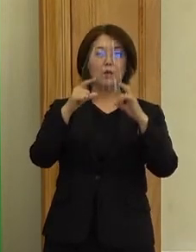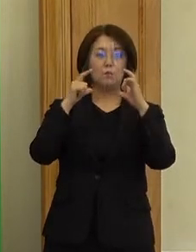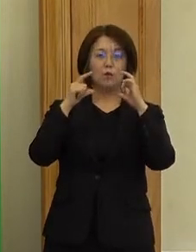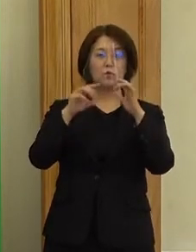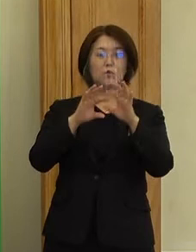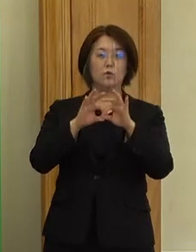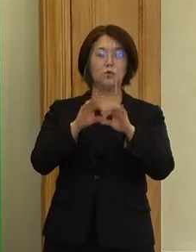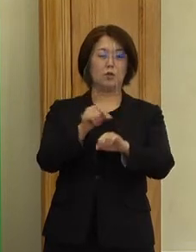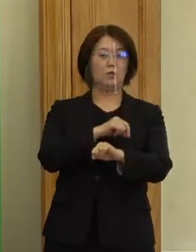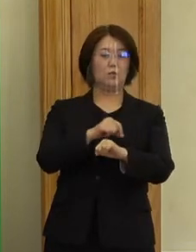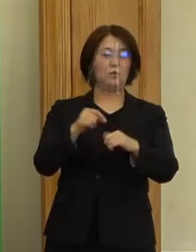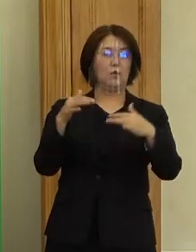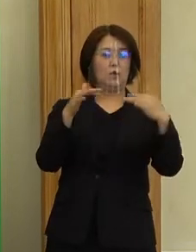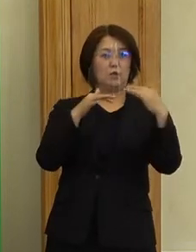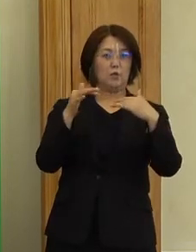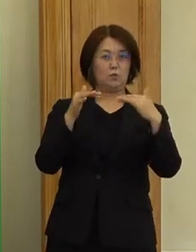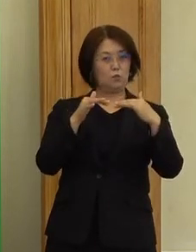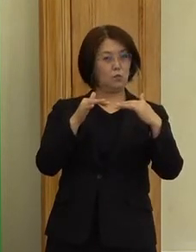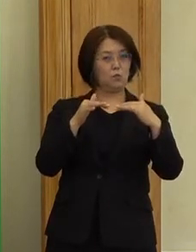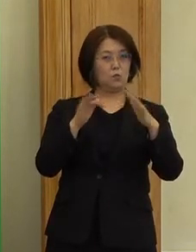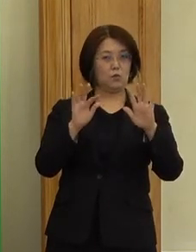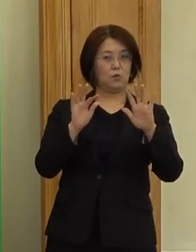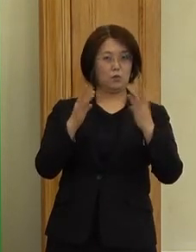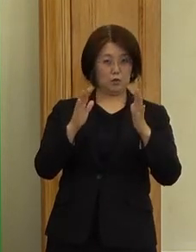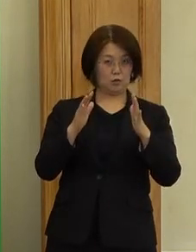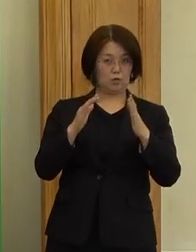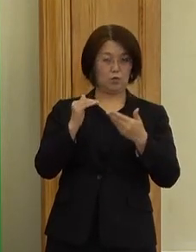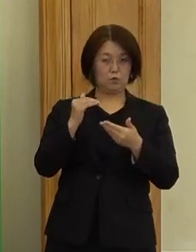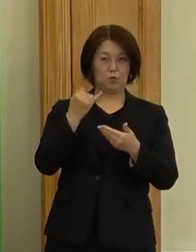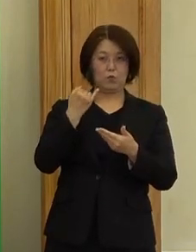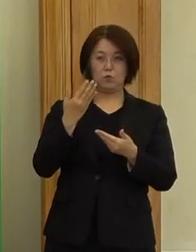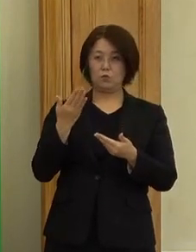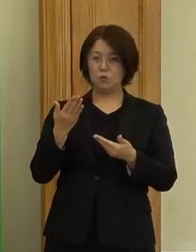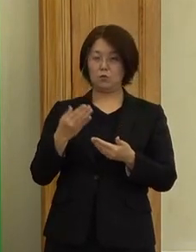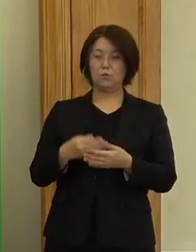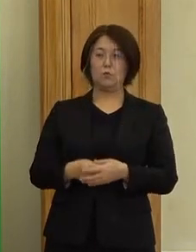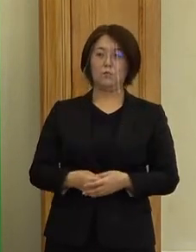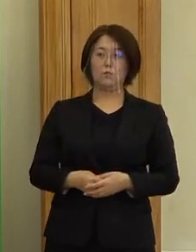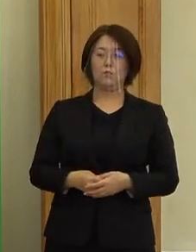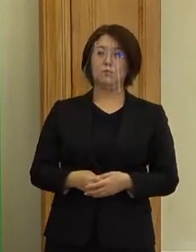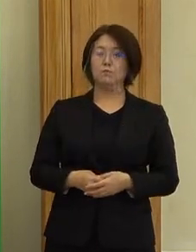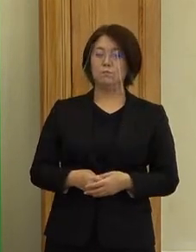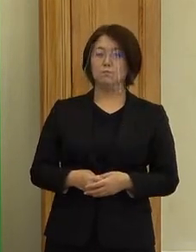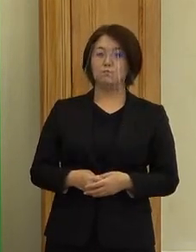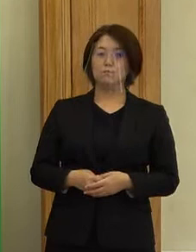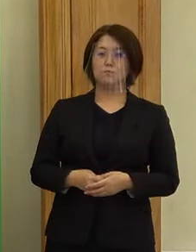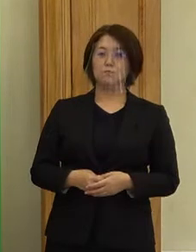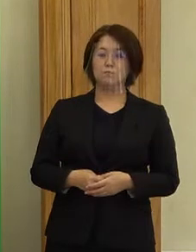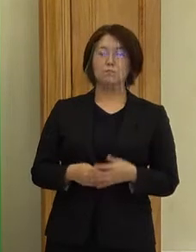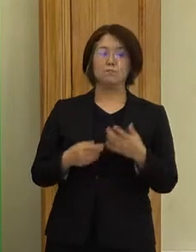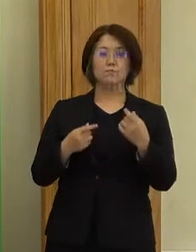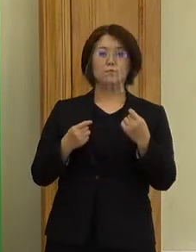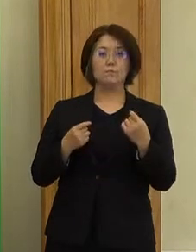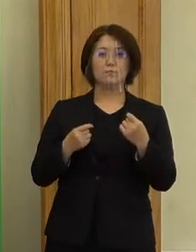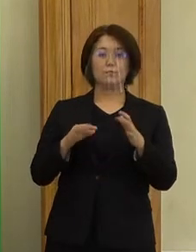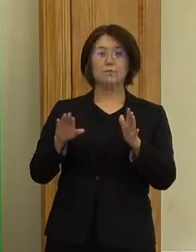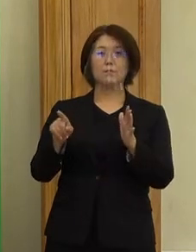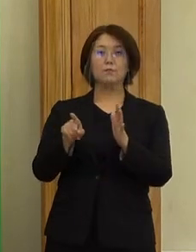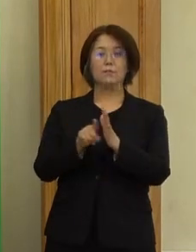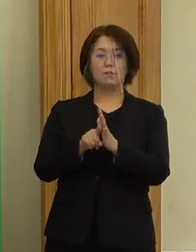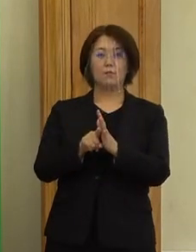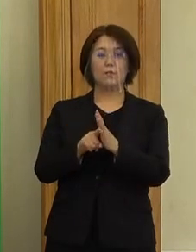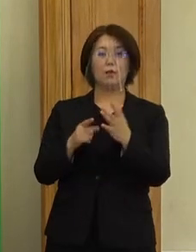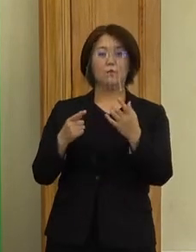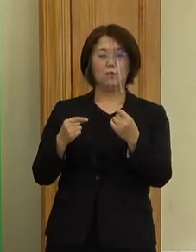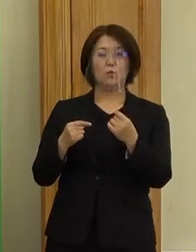論をするとかという段階にはないという理解でよろしいですか。 そうですね、ただこれまでも今申し